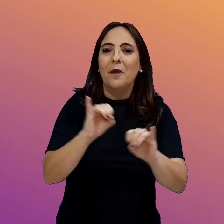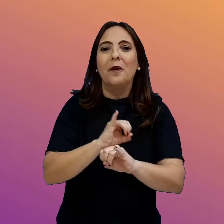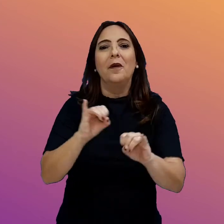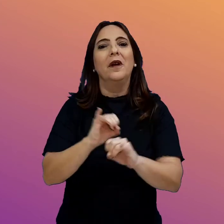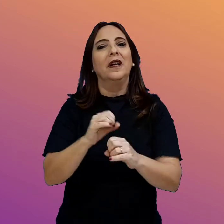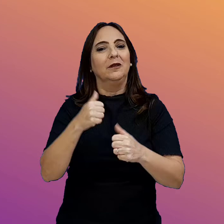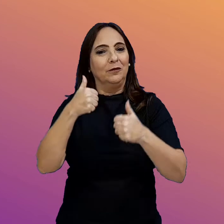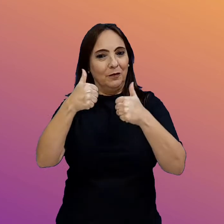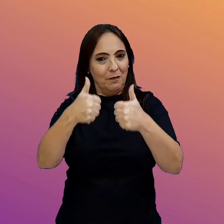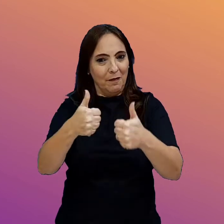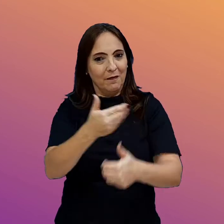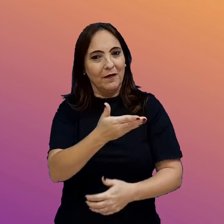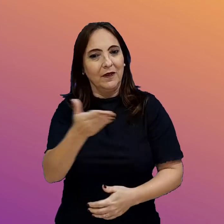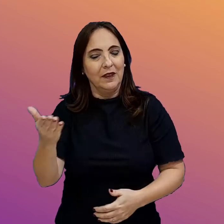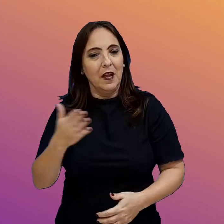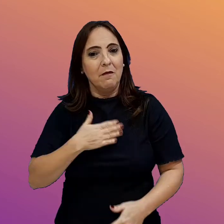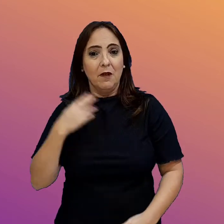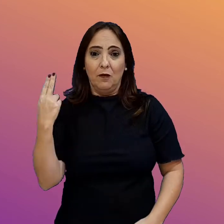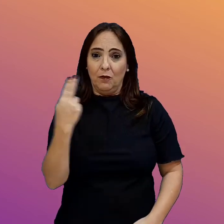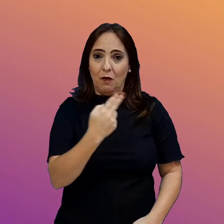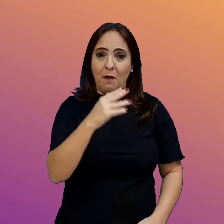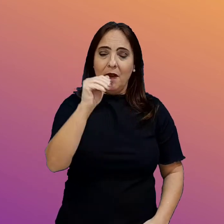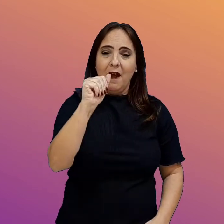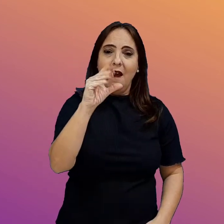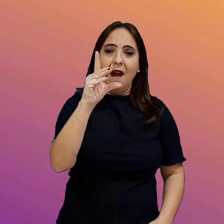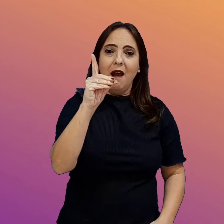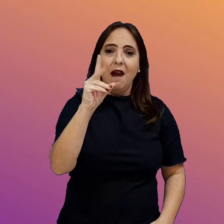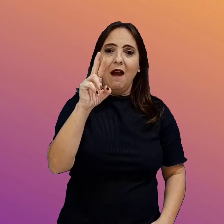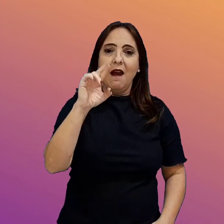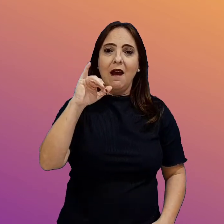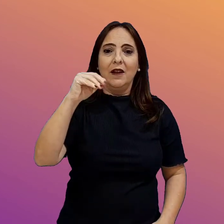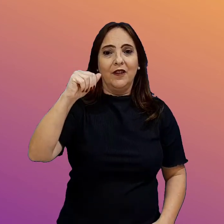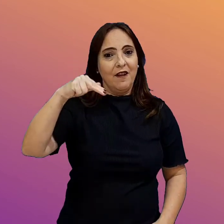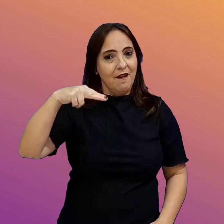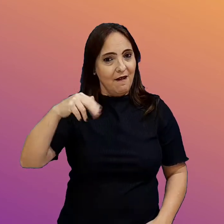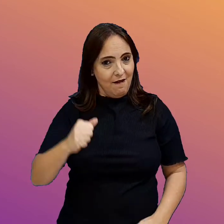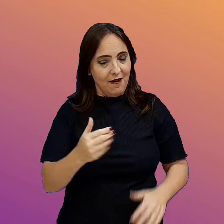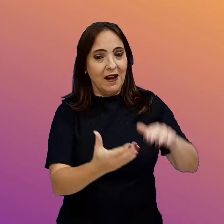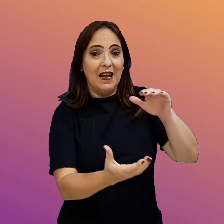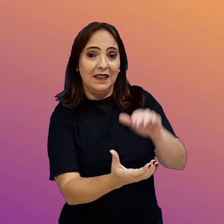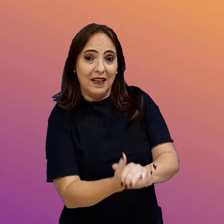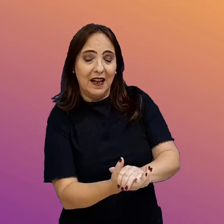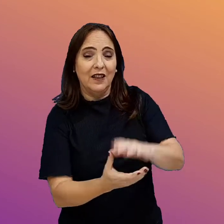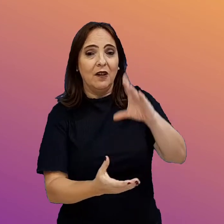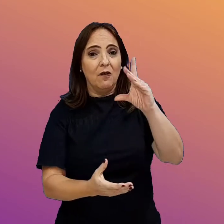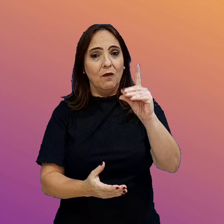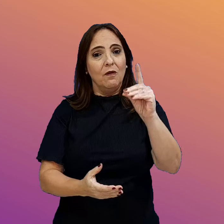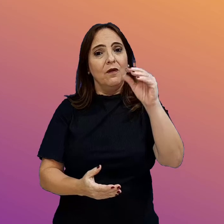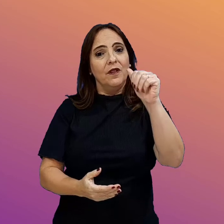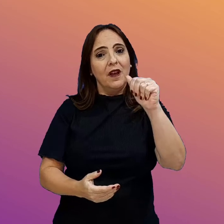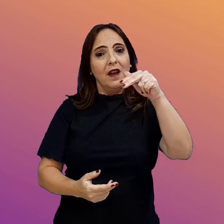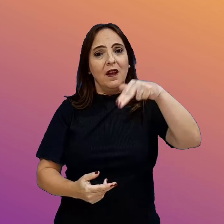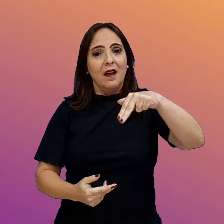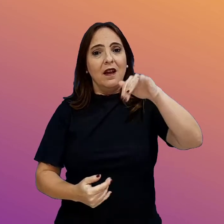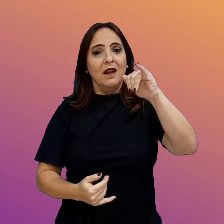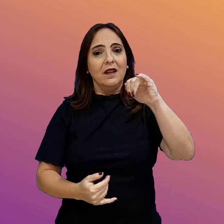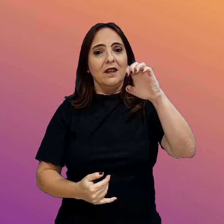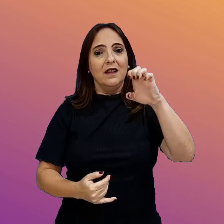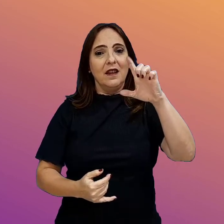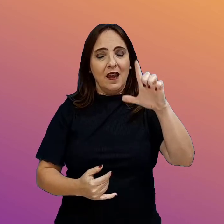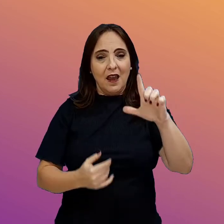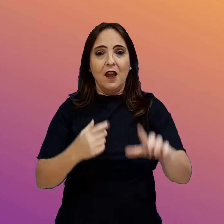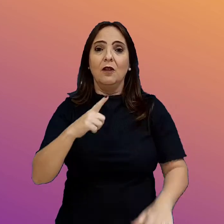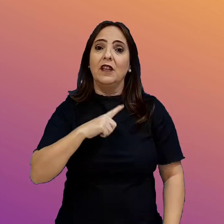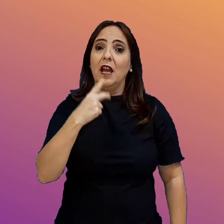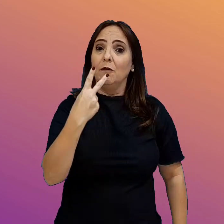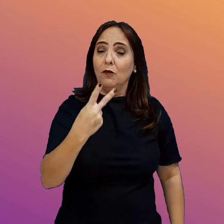vocês estão? Eu sou a Adriana, sou casada com o Daniel e temos 2